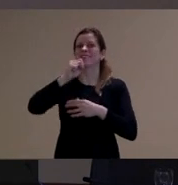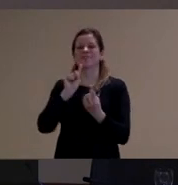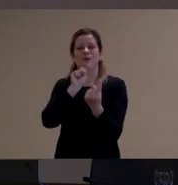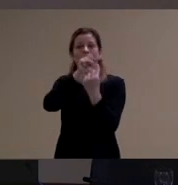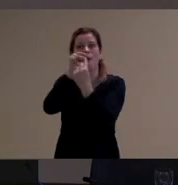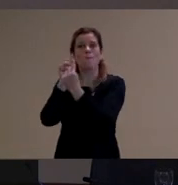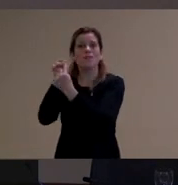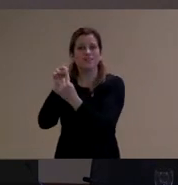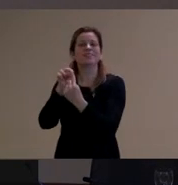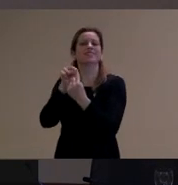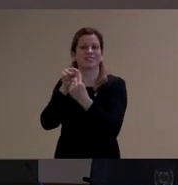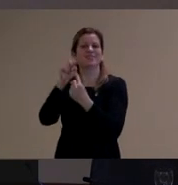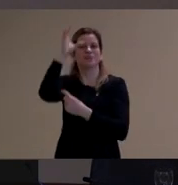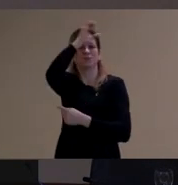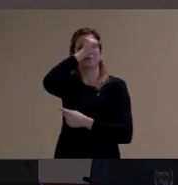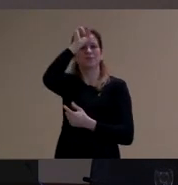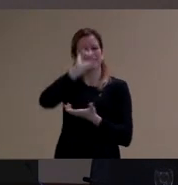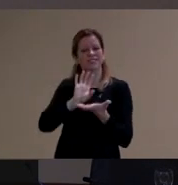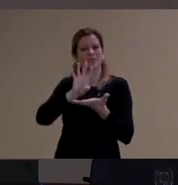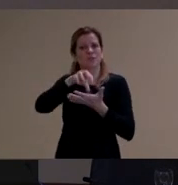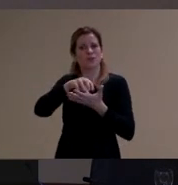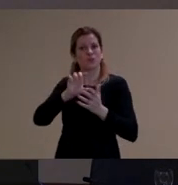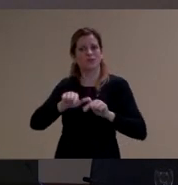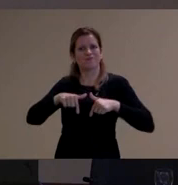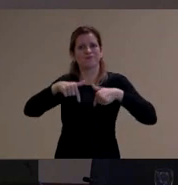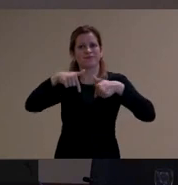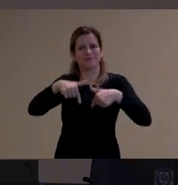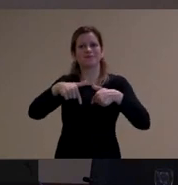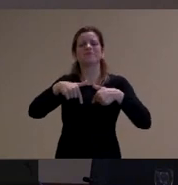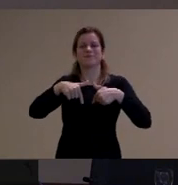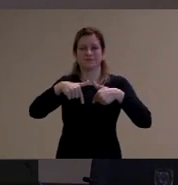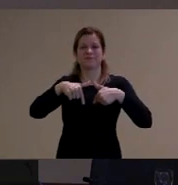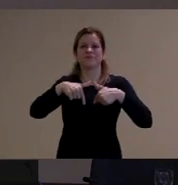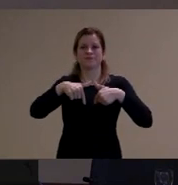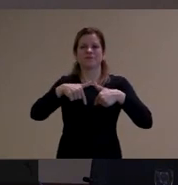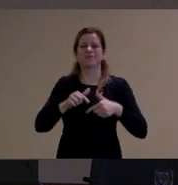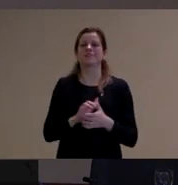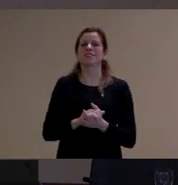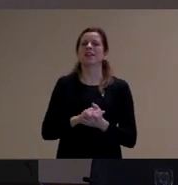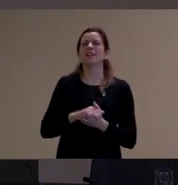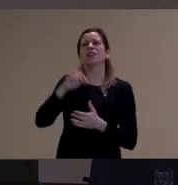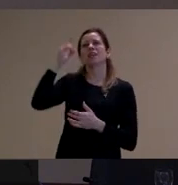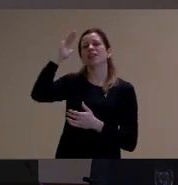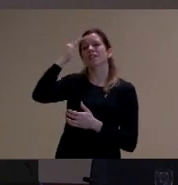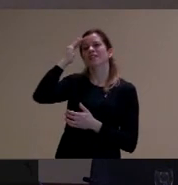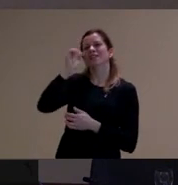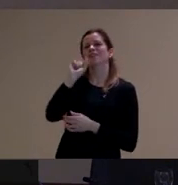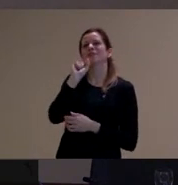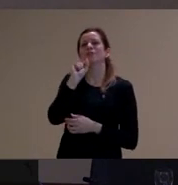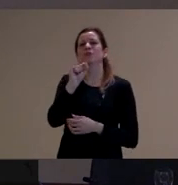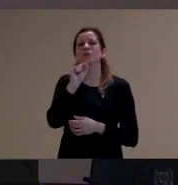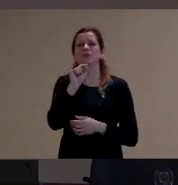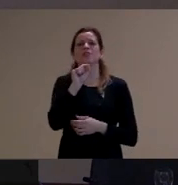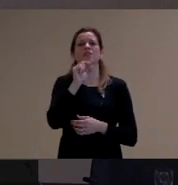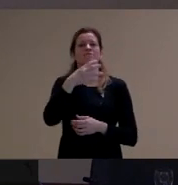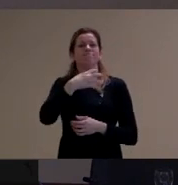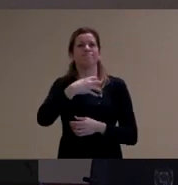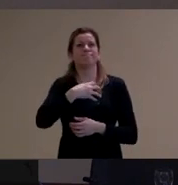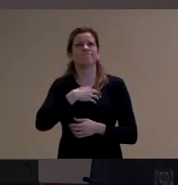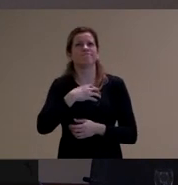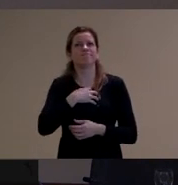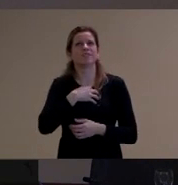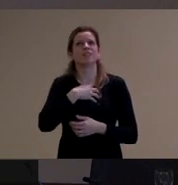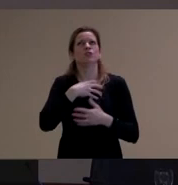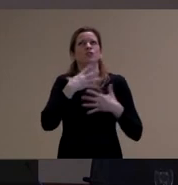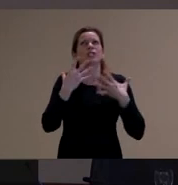aprendizagem e para os núcleos da ação né e compreender que o modo como a